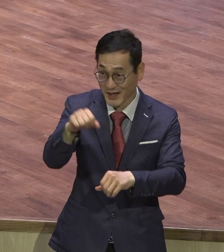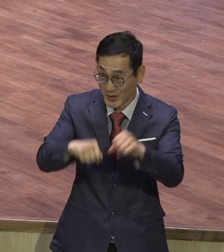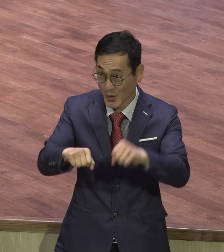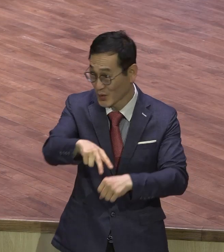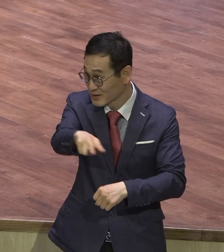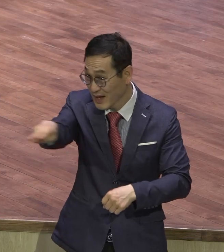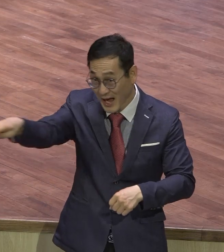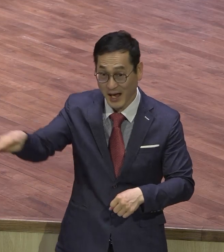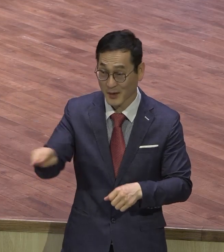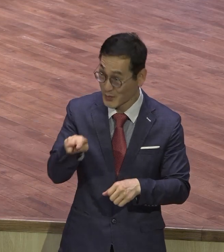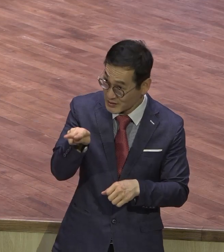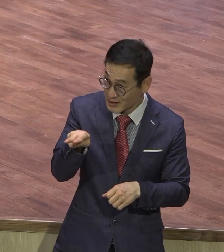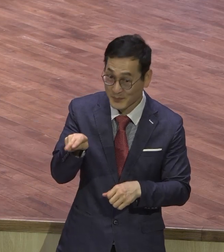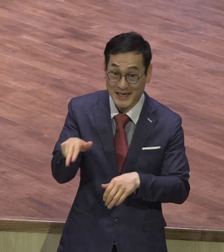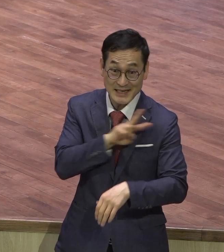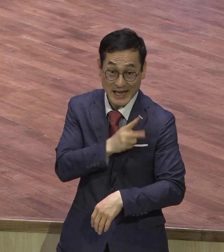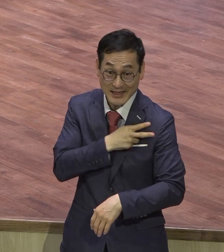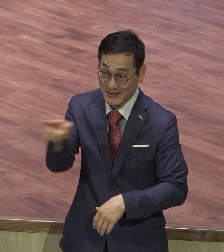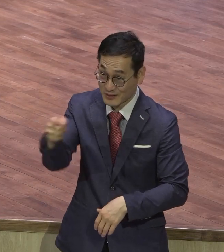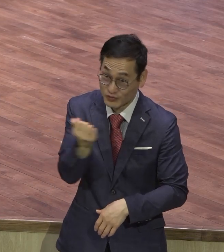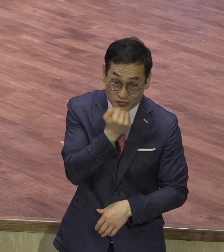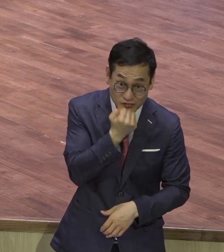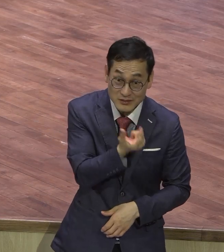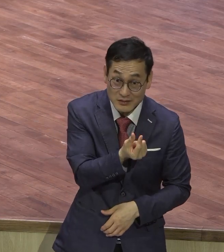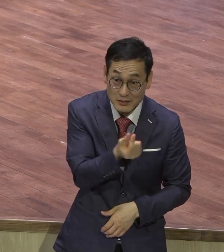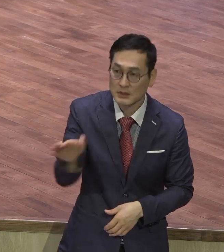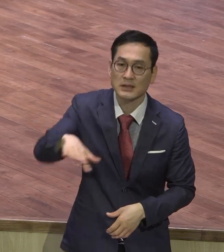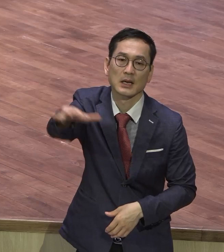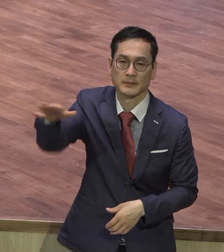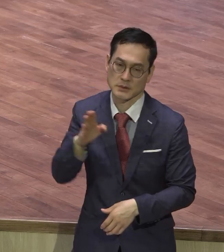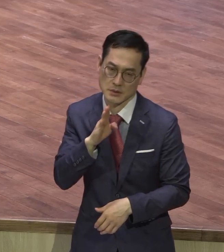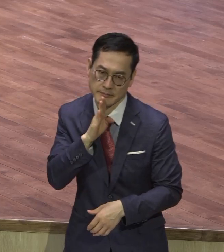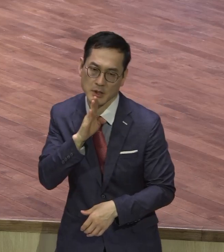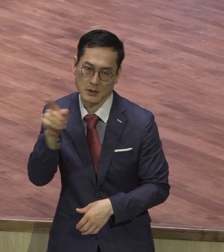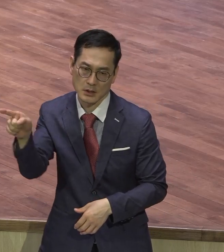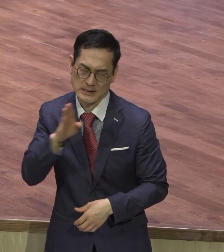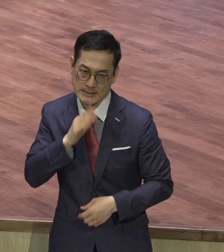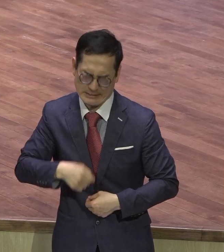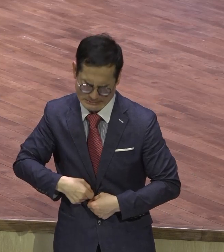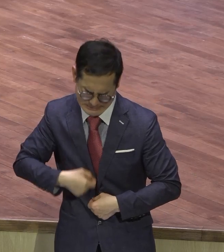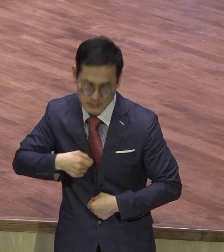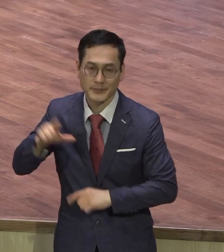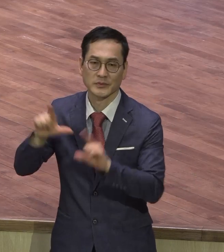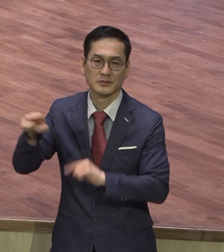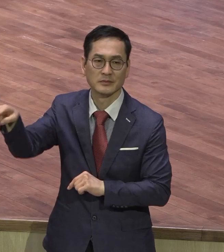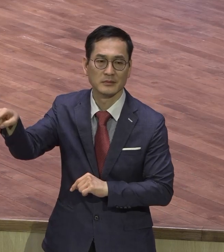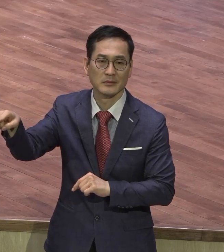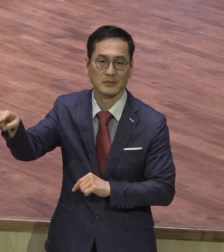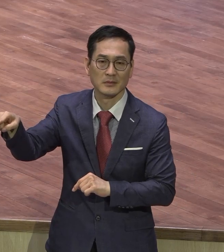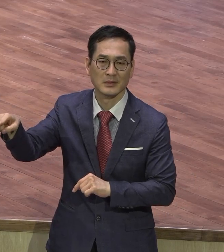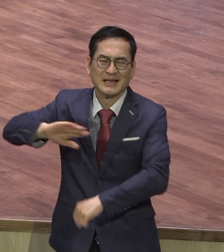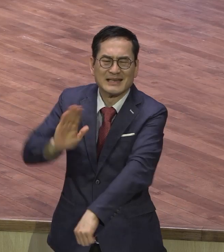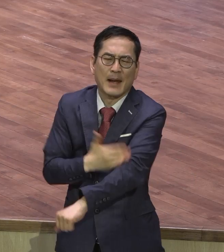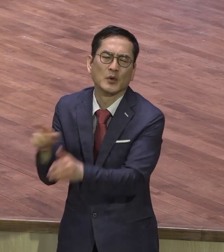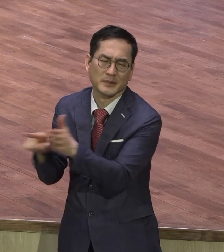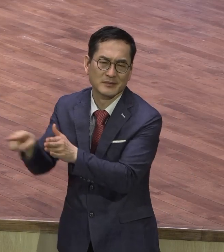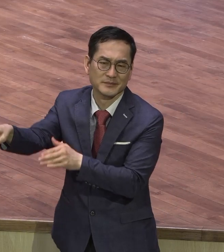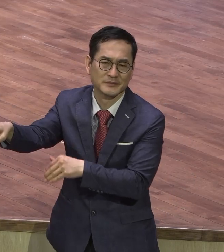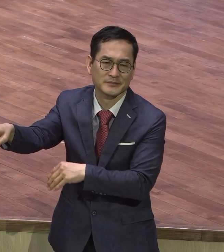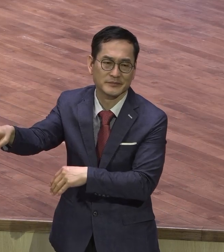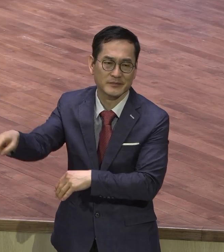사람들 심각합니다. 생명 끌었다고요. 얼마나 불쌍합니까. 영적으로